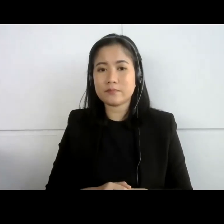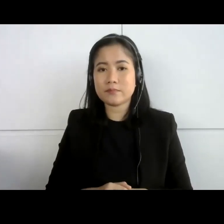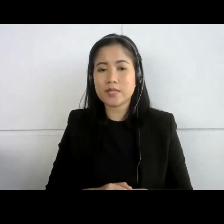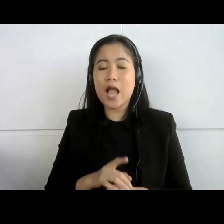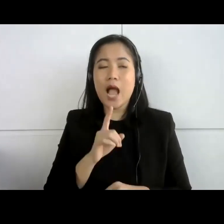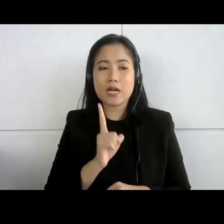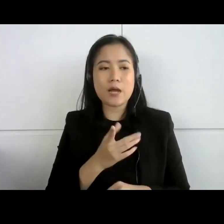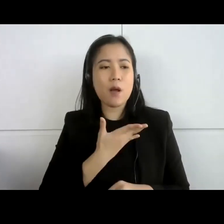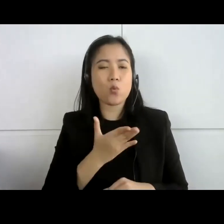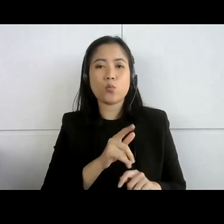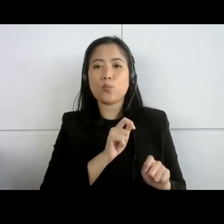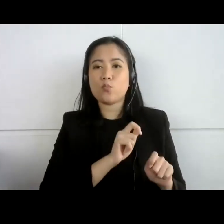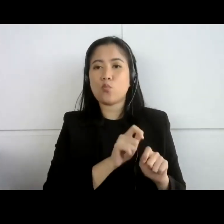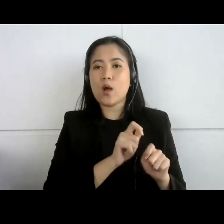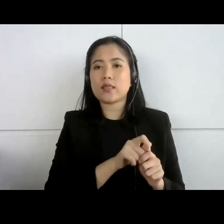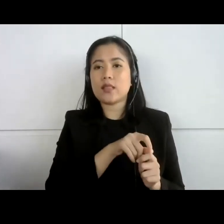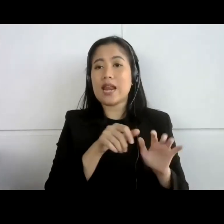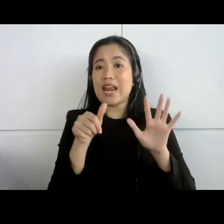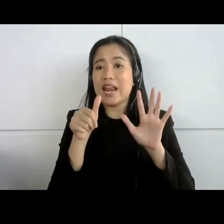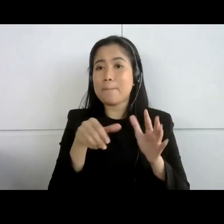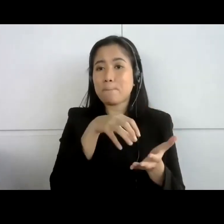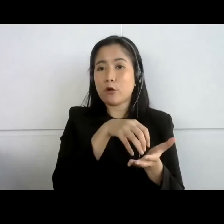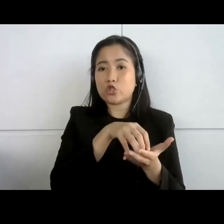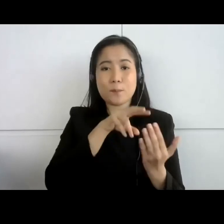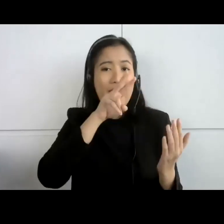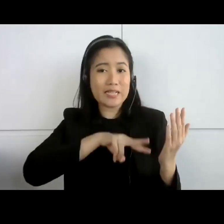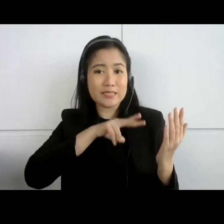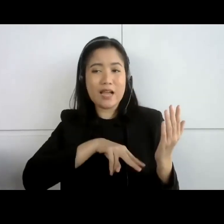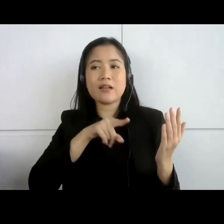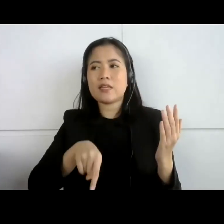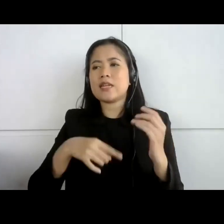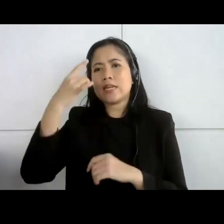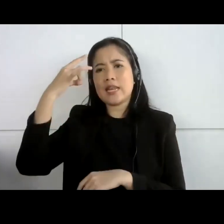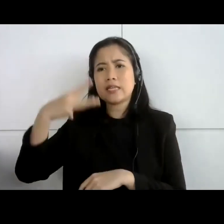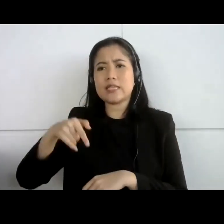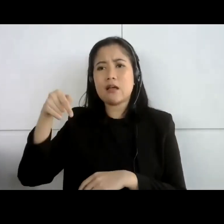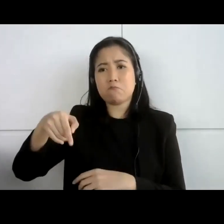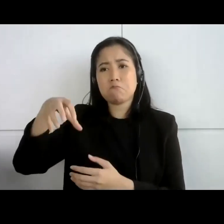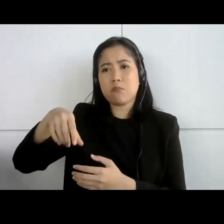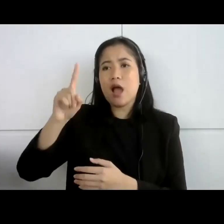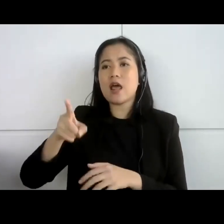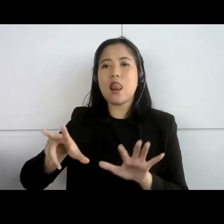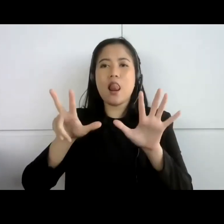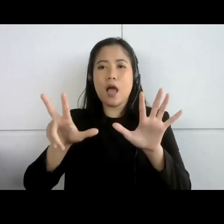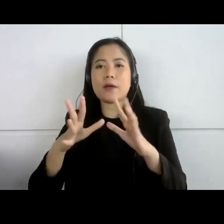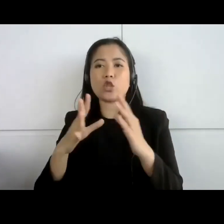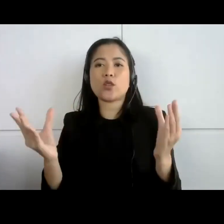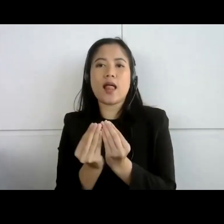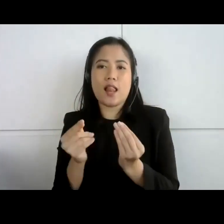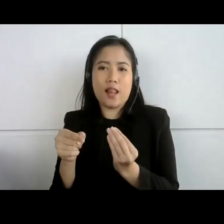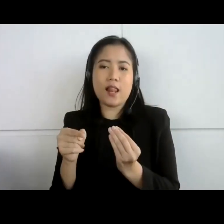membangun lagi 6 pos baca, sehingga di Desa Mekatkere ada 8 pos baca untuk tahun